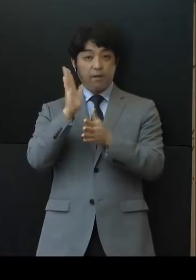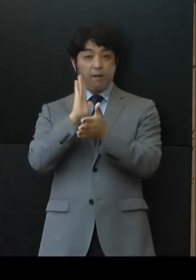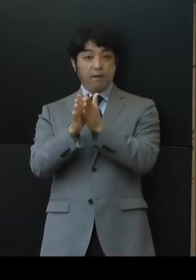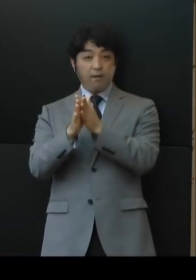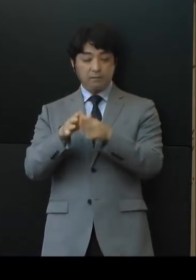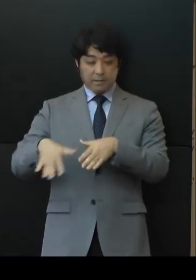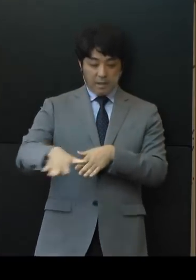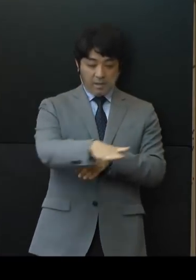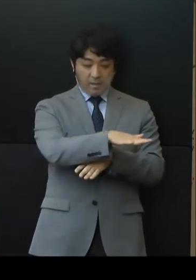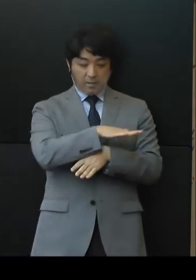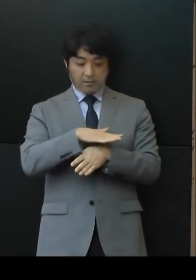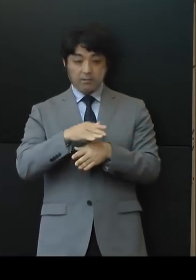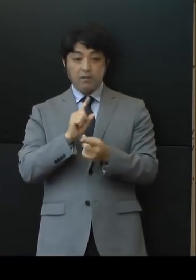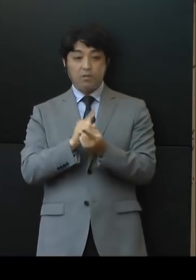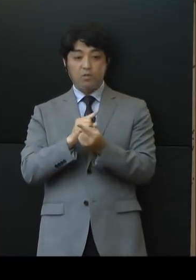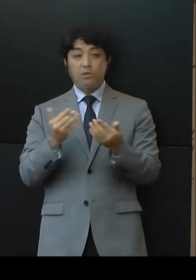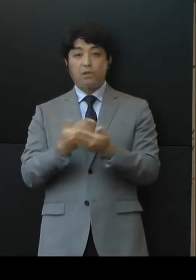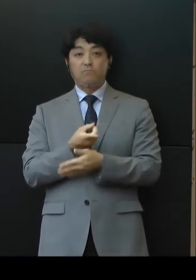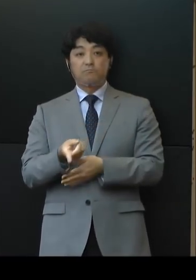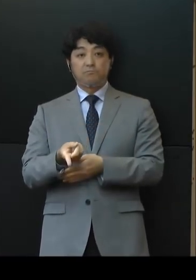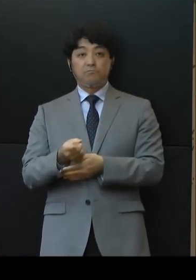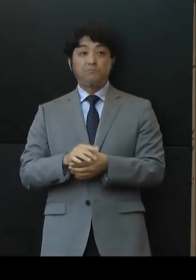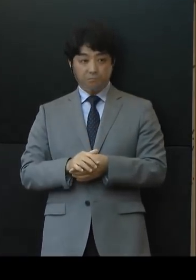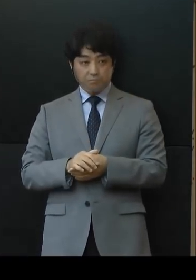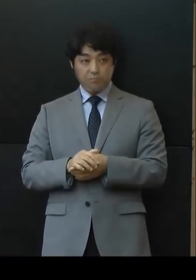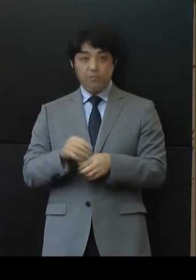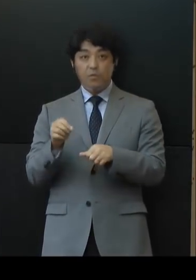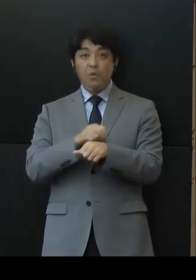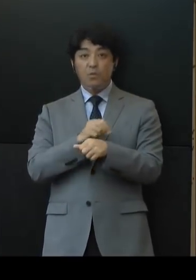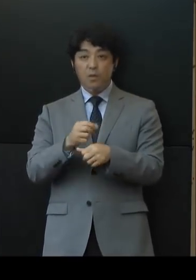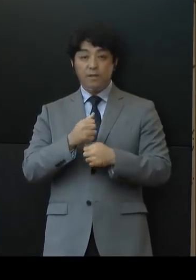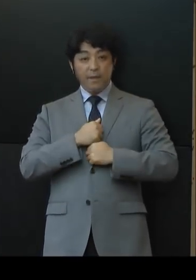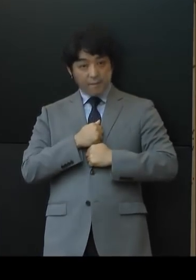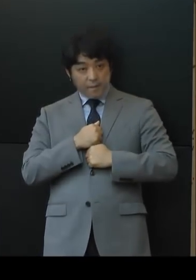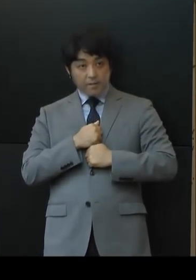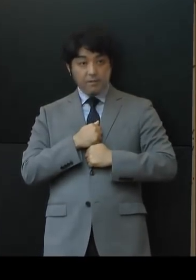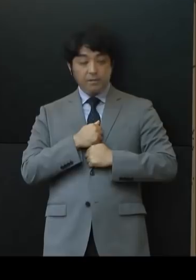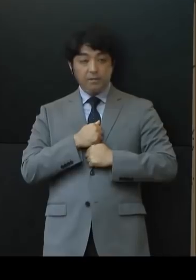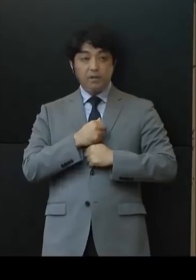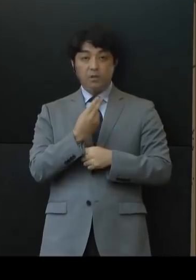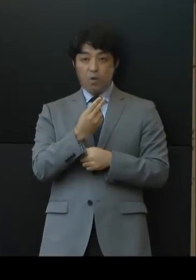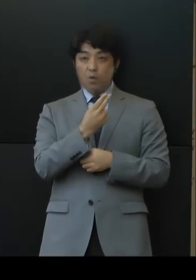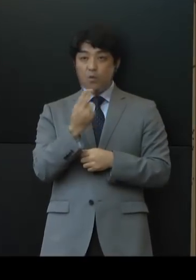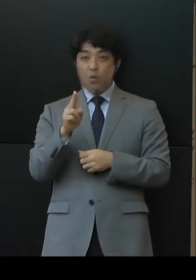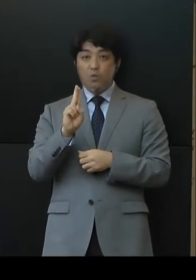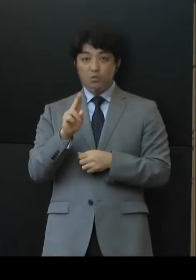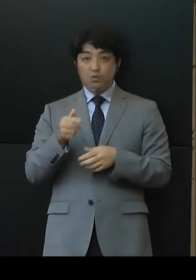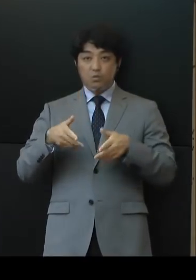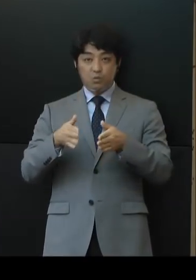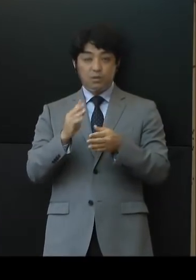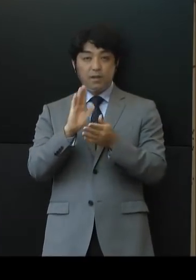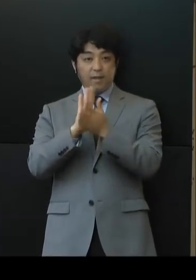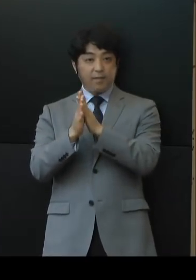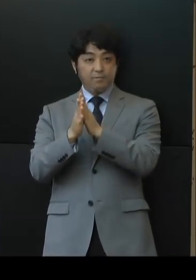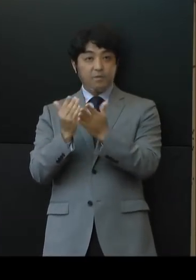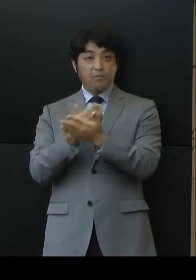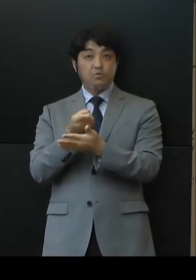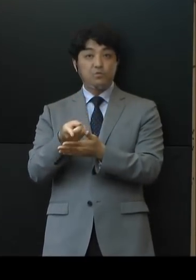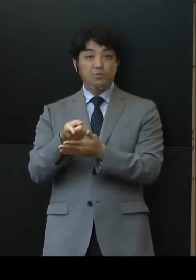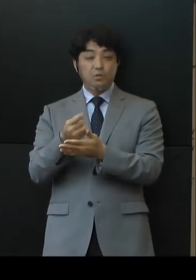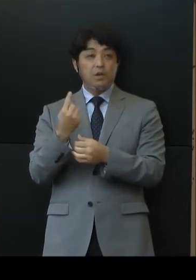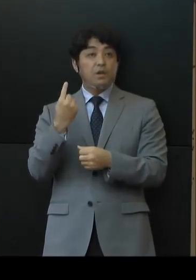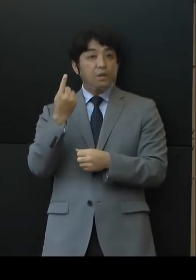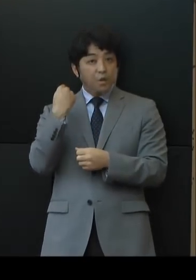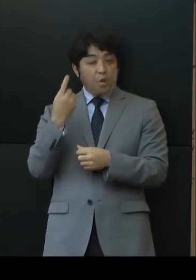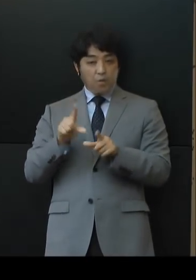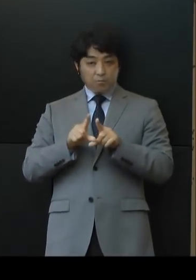でございます。1番目に特定警戒都道府県の指定につきましては、先ほど知事から説明がありましたとおり、昨日発